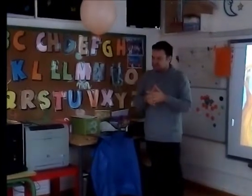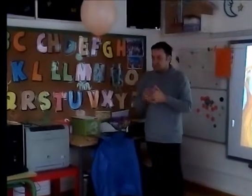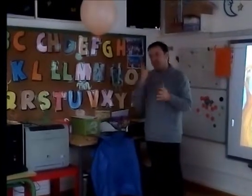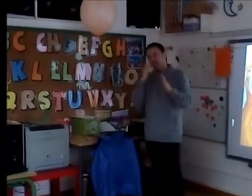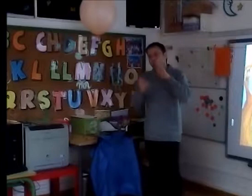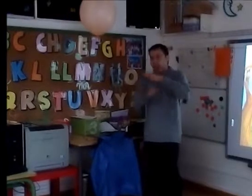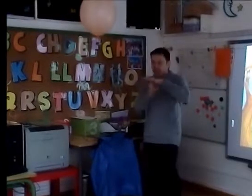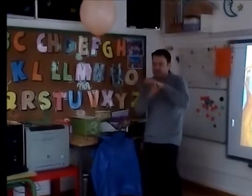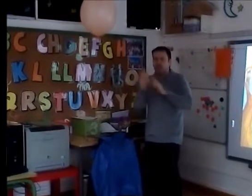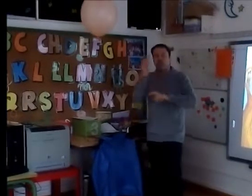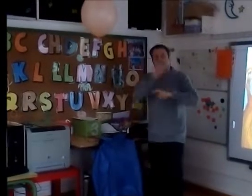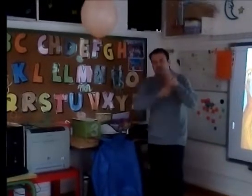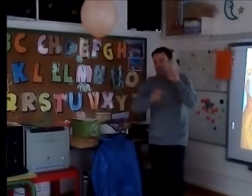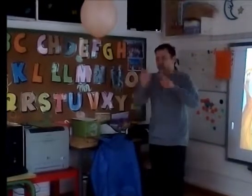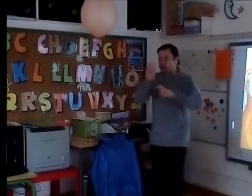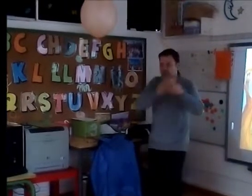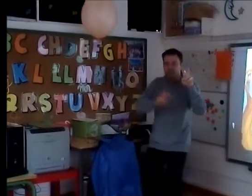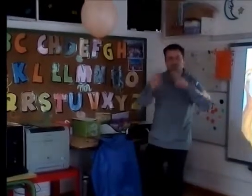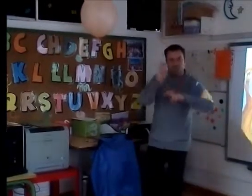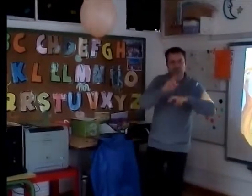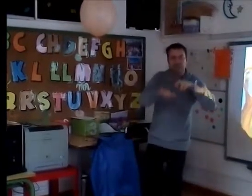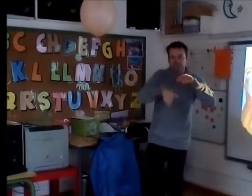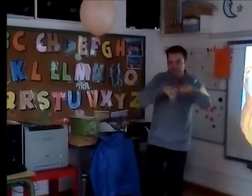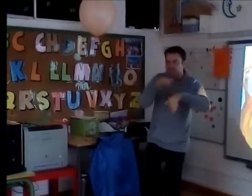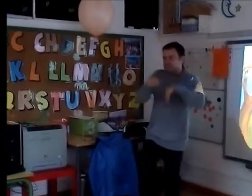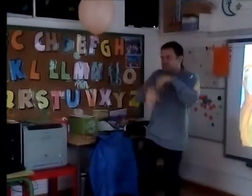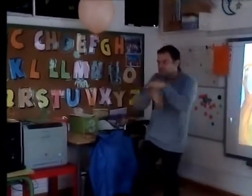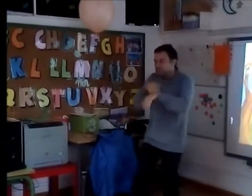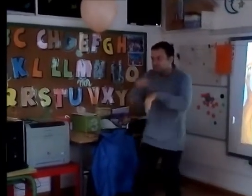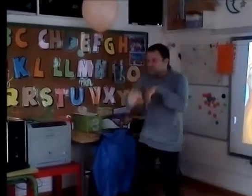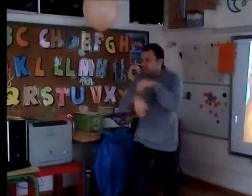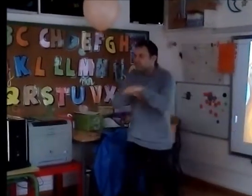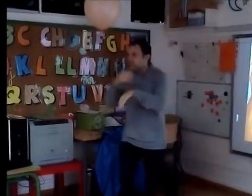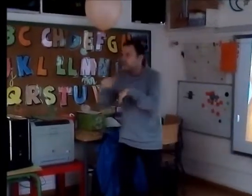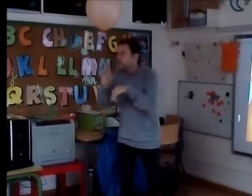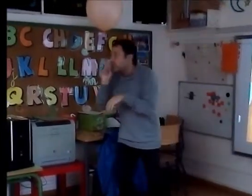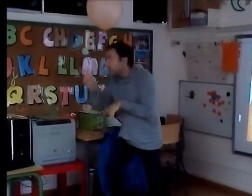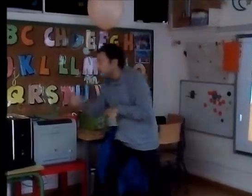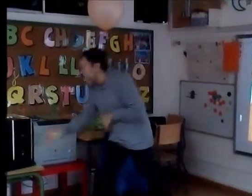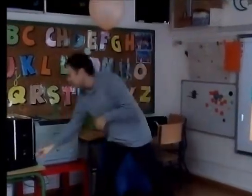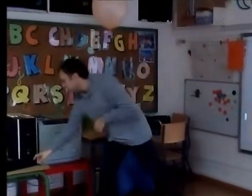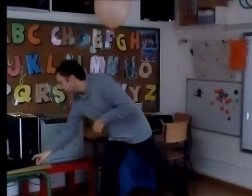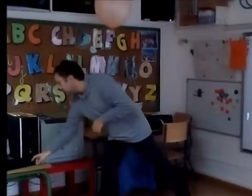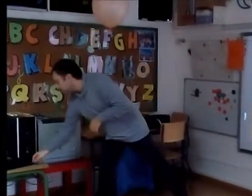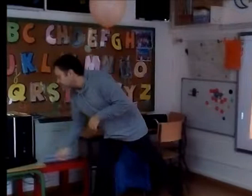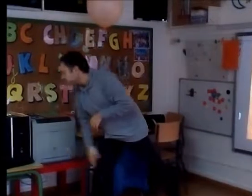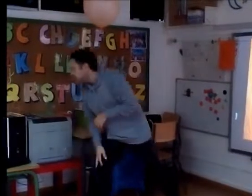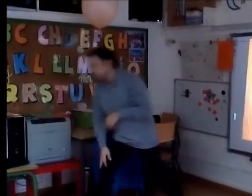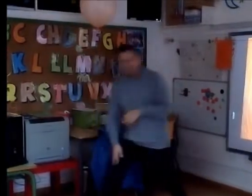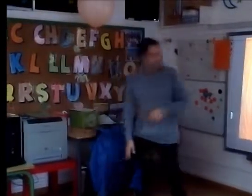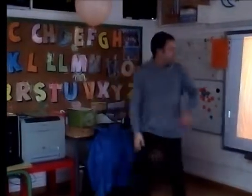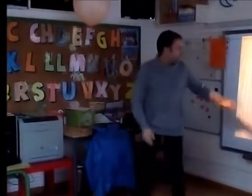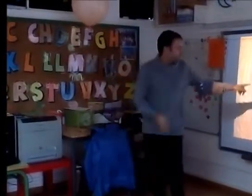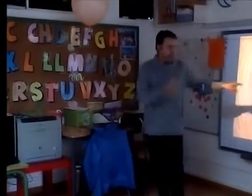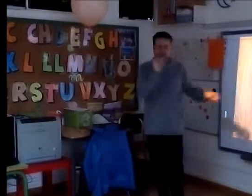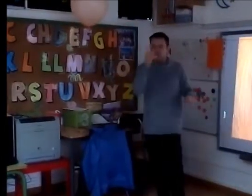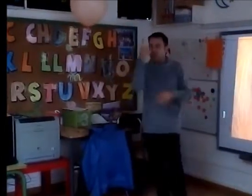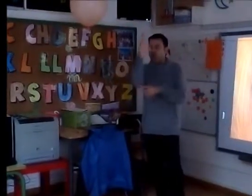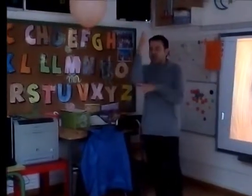hacer una tortilla. Venga, voy a continuar buscando, caminando, y mira, en